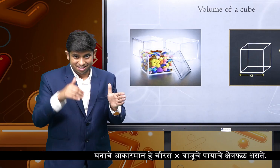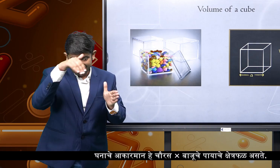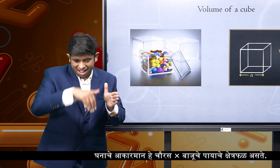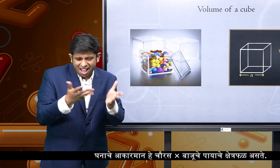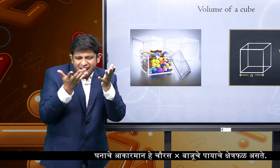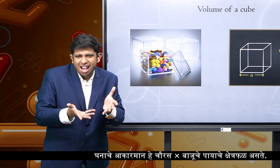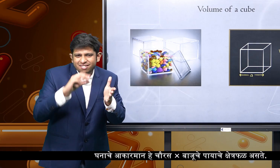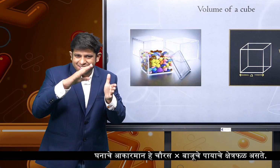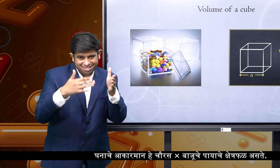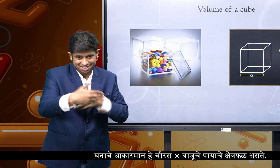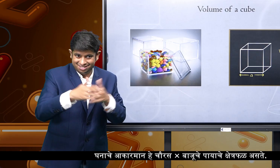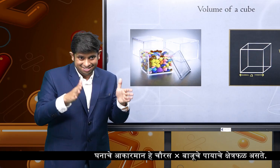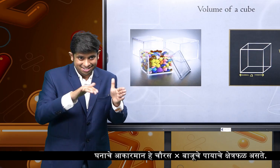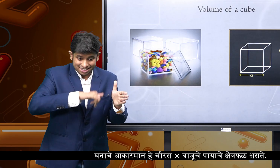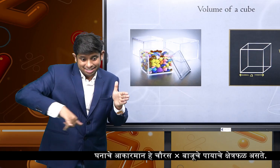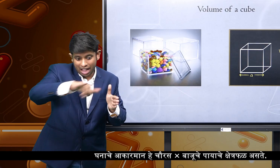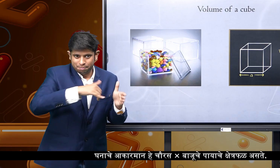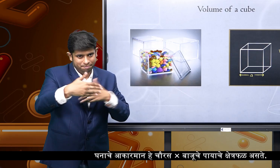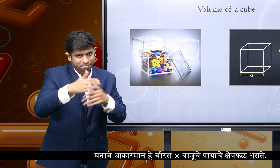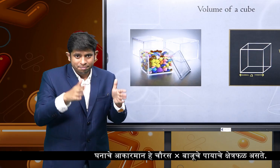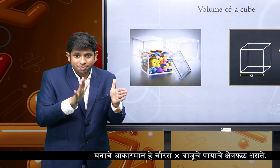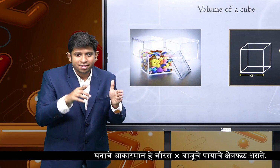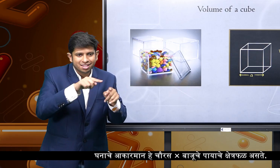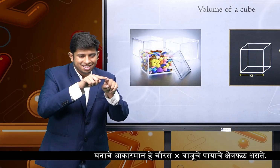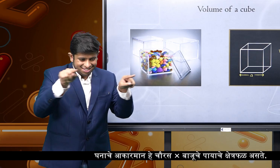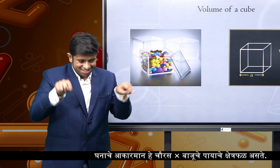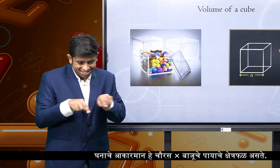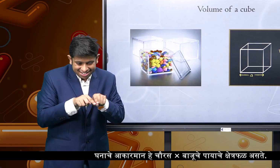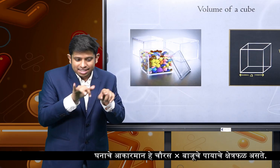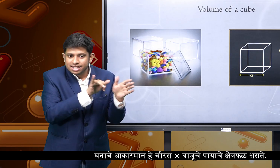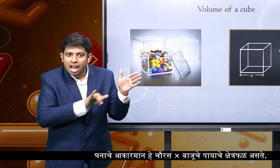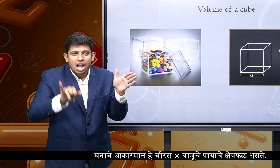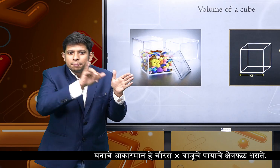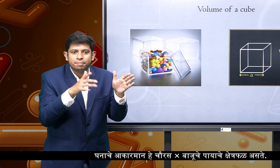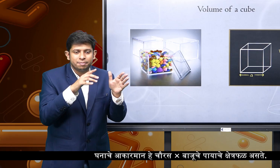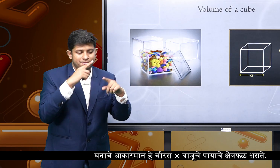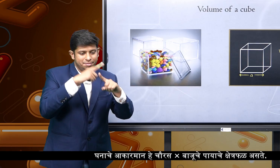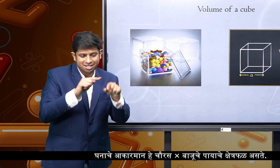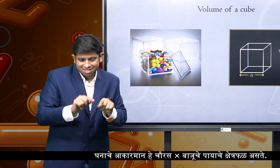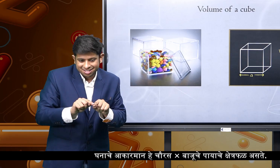घनाचे आकारमान हे चौरस गुणिले बाजूचे पायाचे क्षेत्रफळ असते.